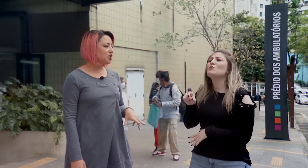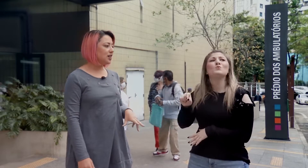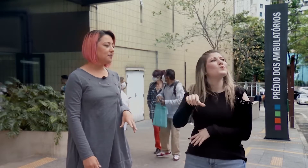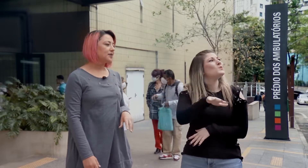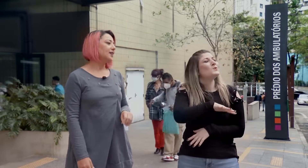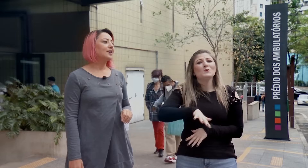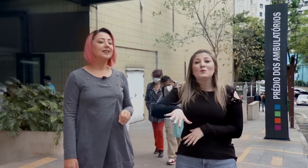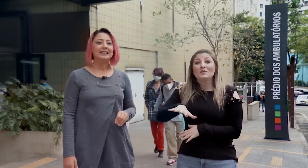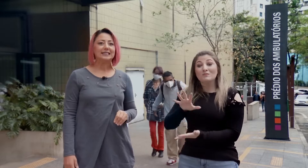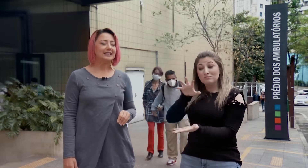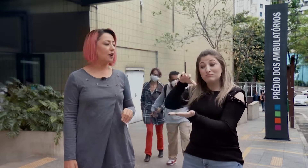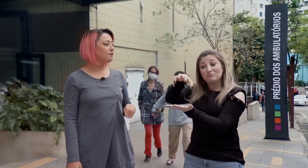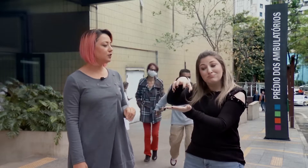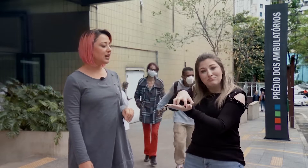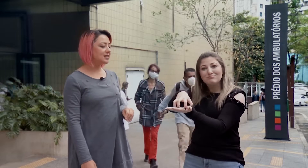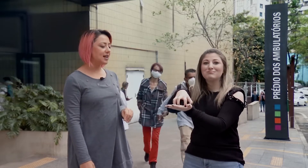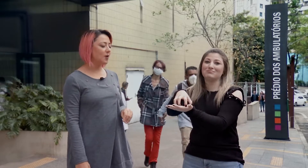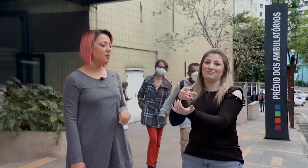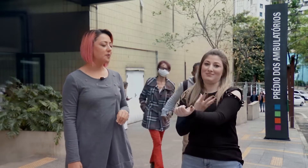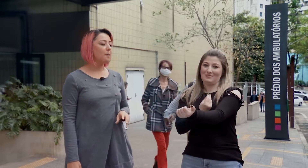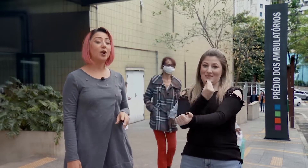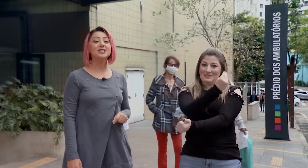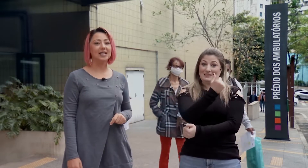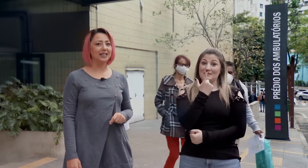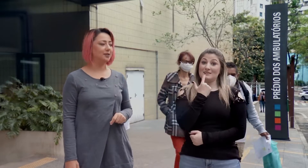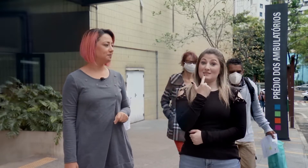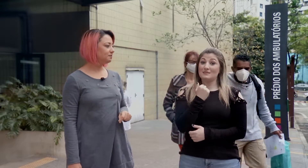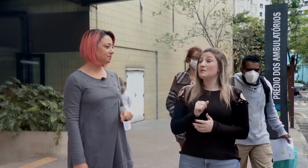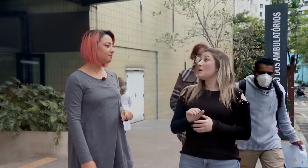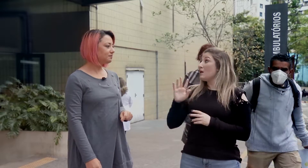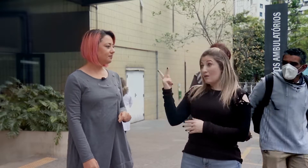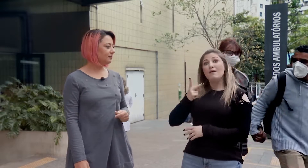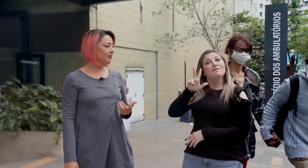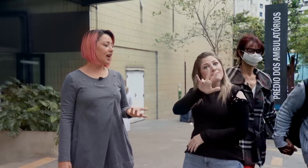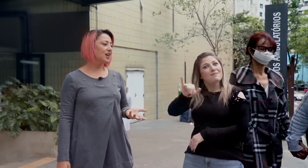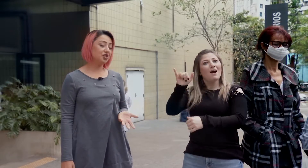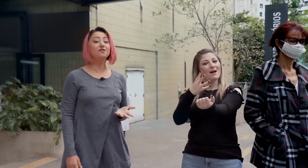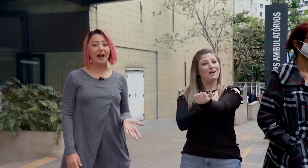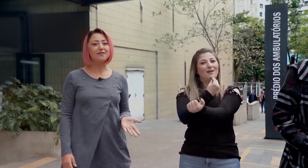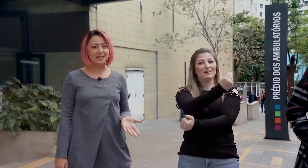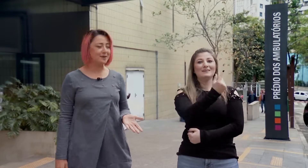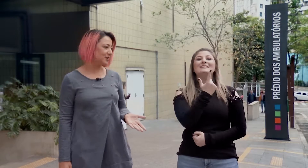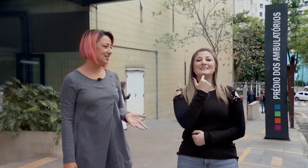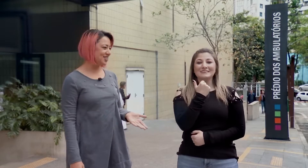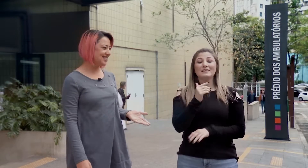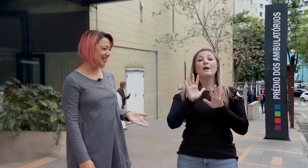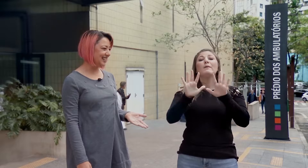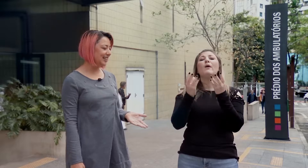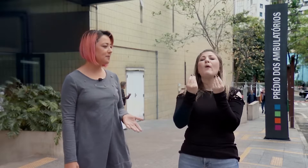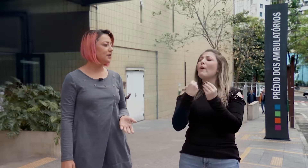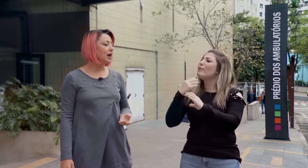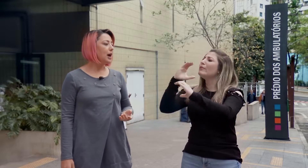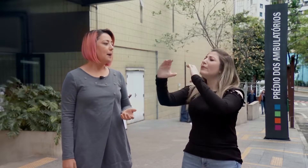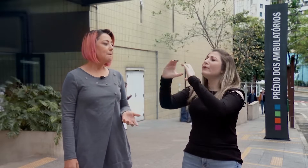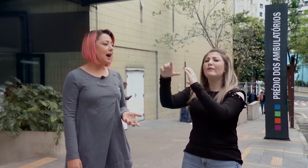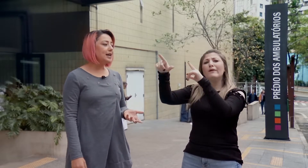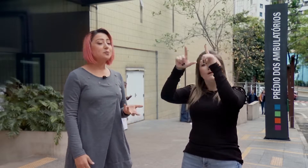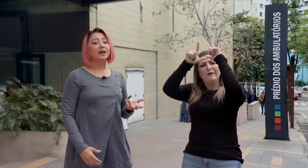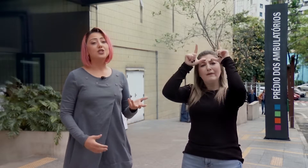hoje na Fundação ProSangue. A gente vai fazer uma doação de sangue, mas para a gente